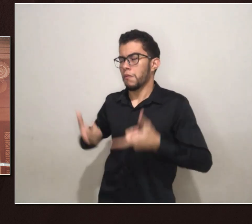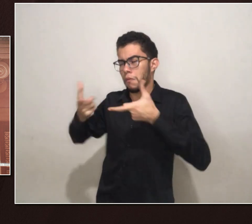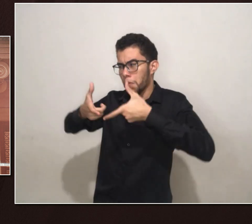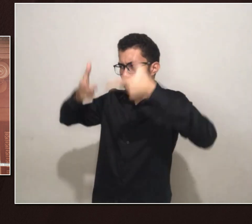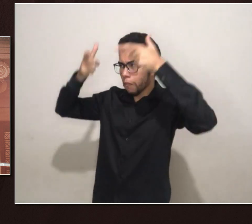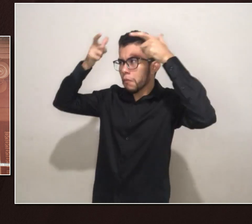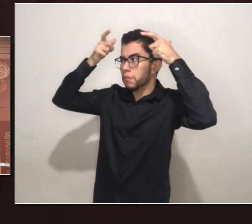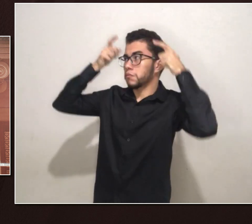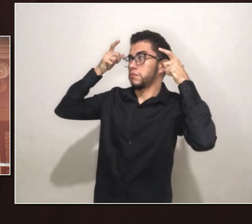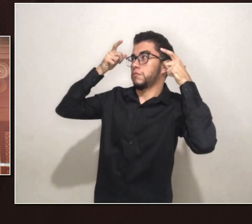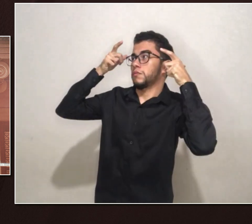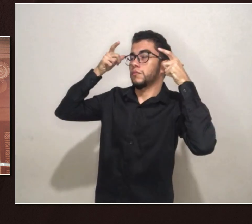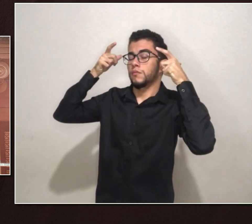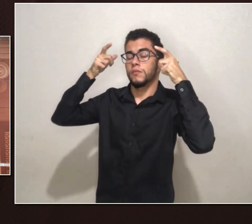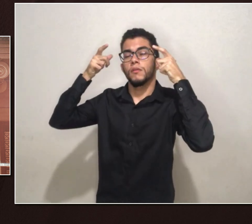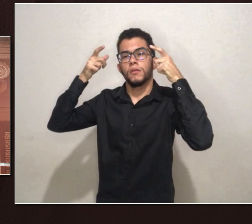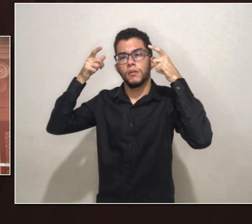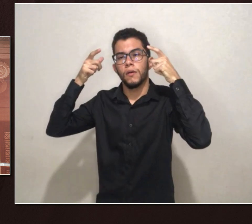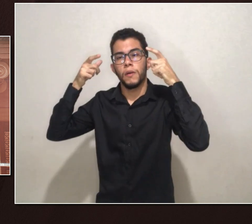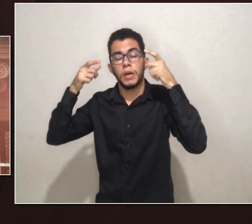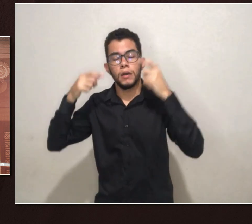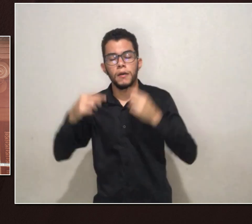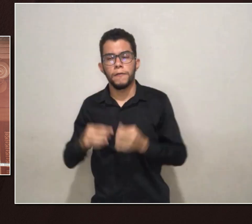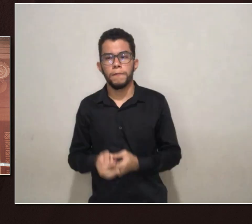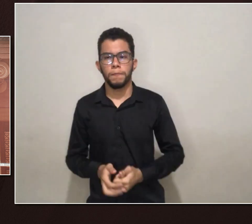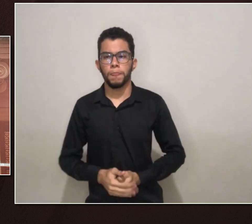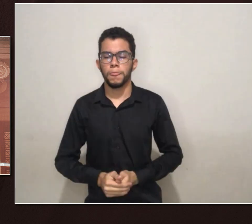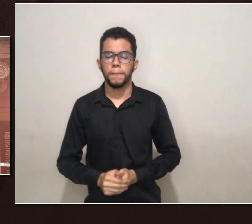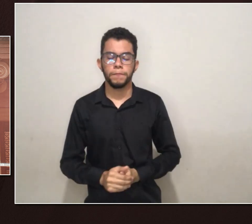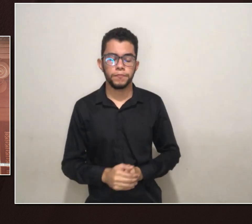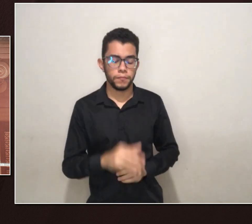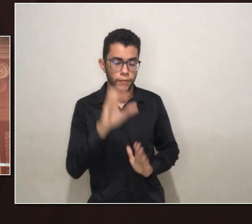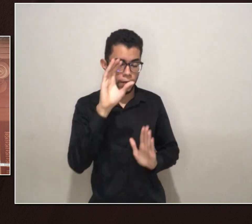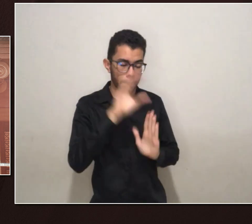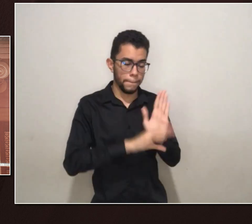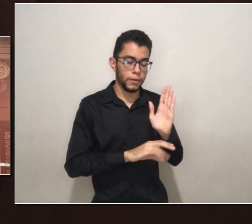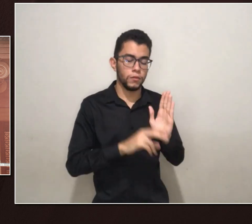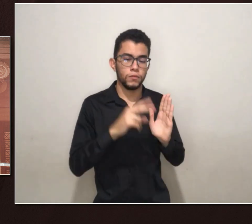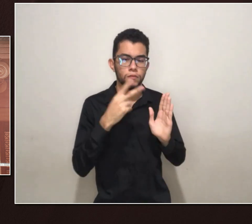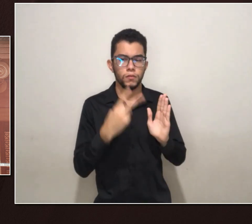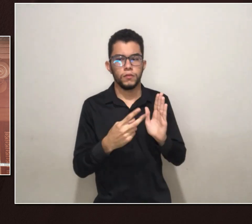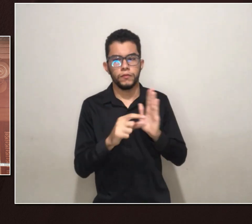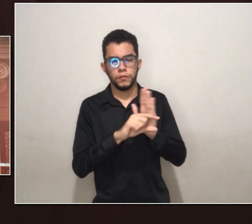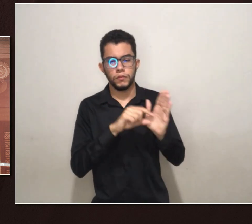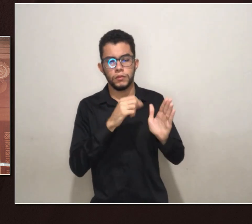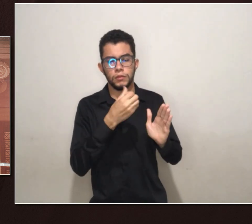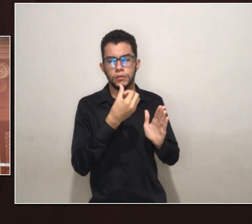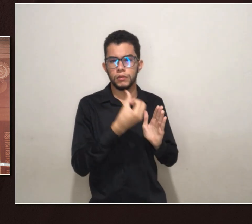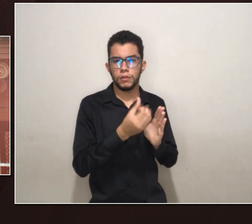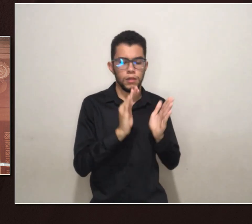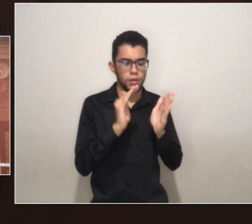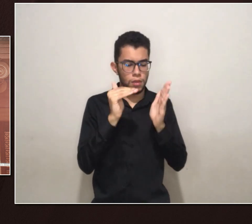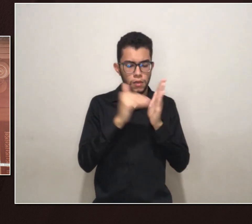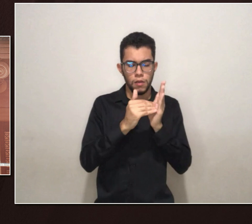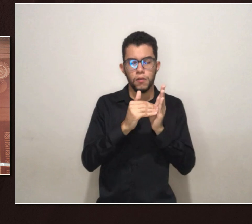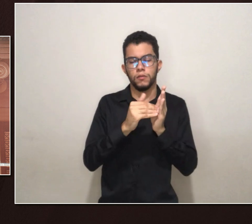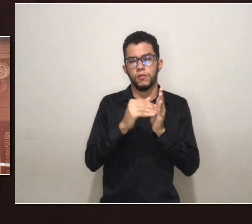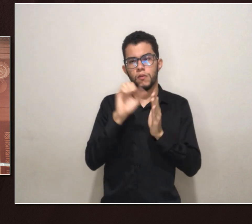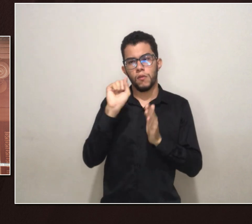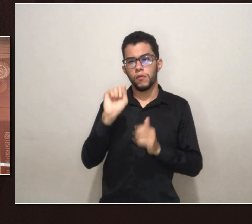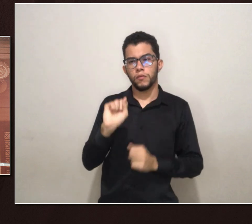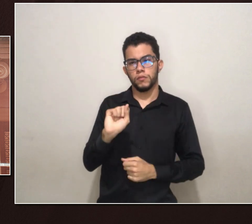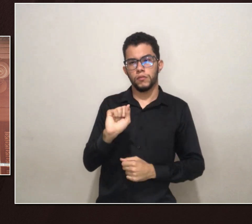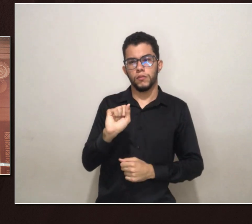2 Timóteo, capítulo 2, né, versículos 6 a 8, tá bom? Então, e o próprio